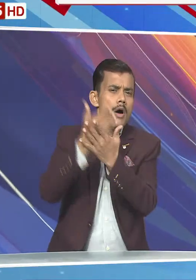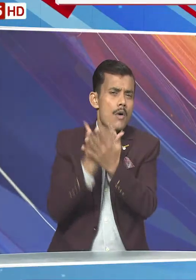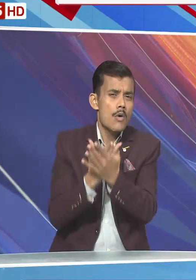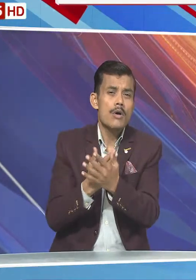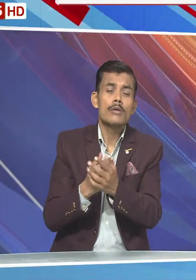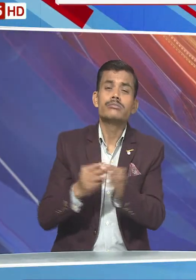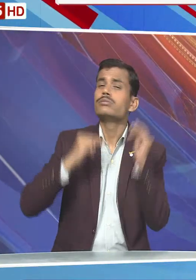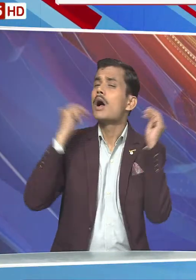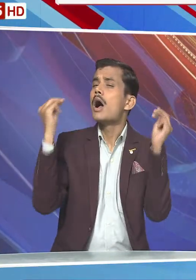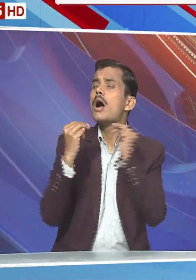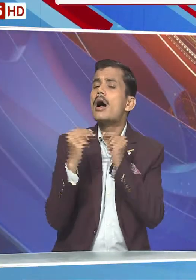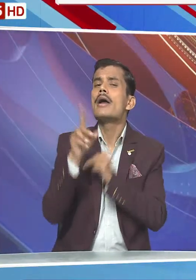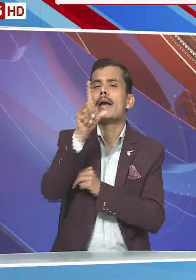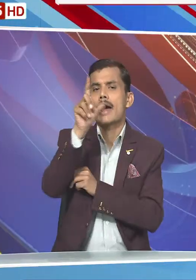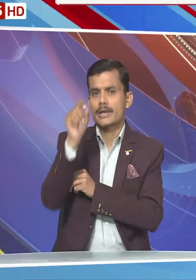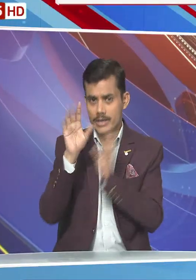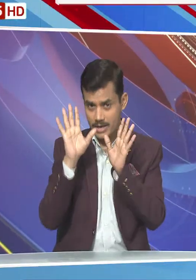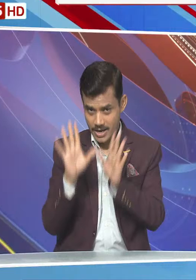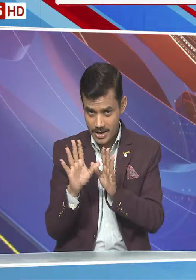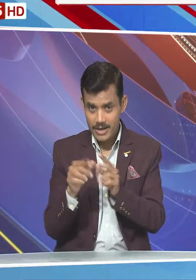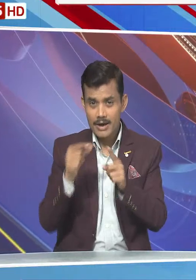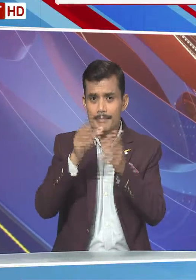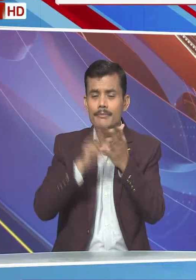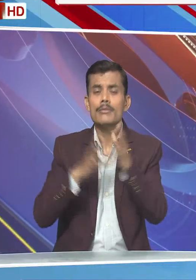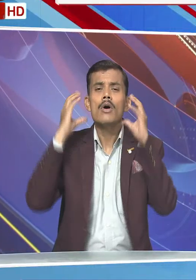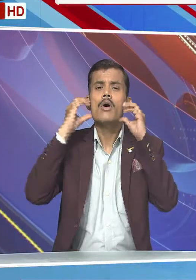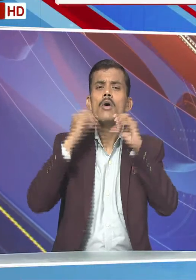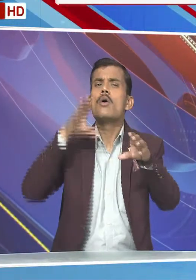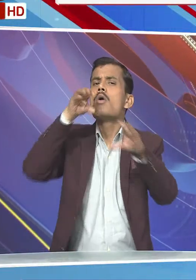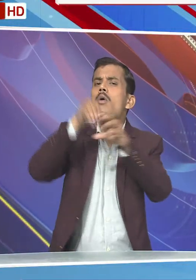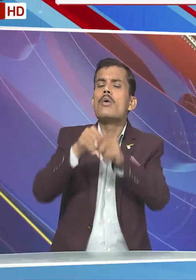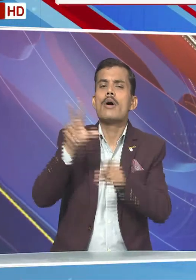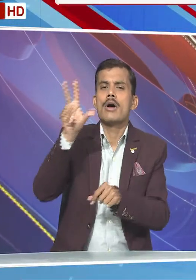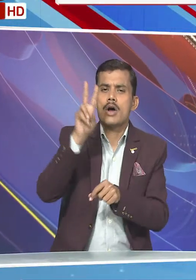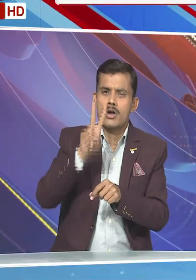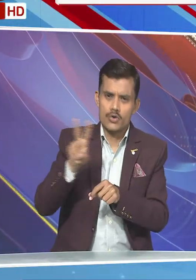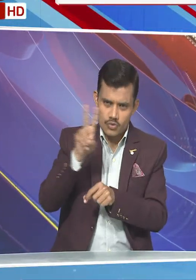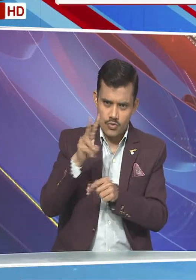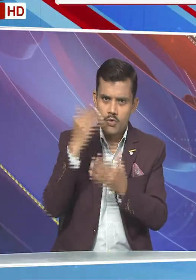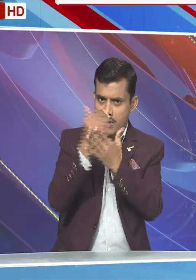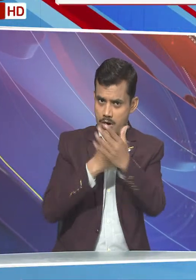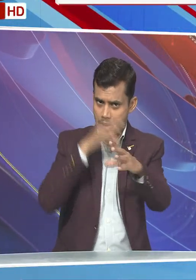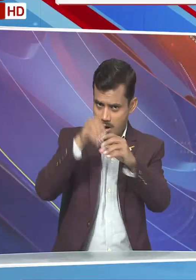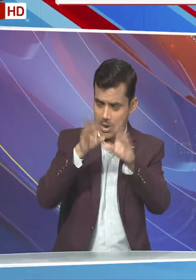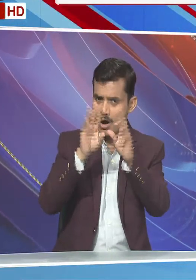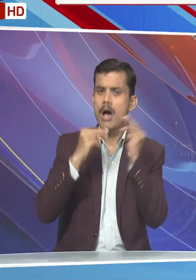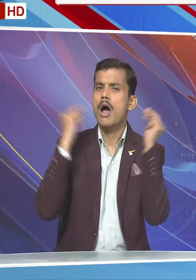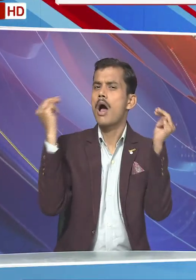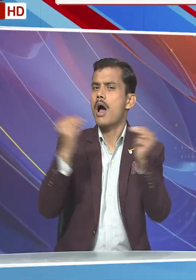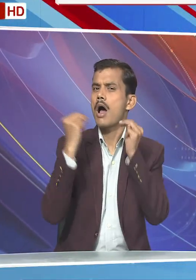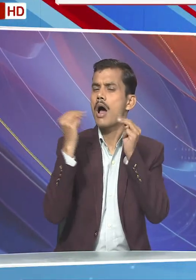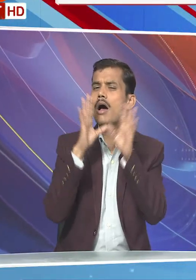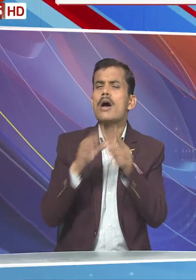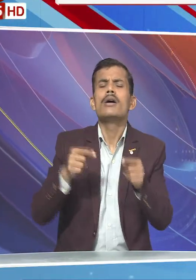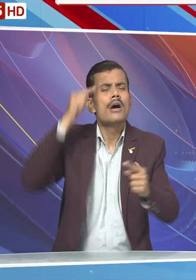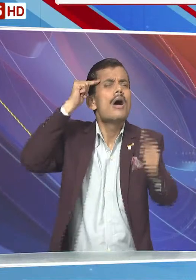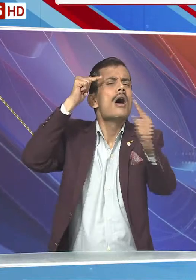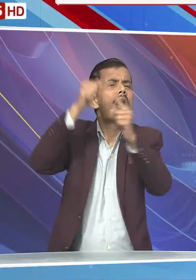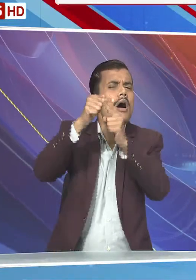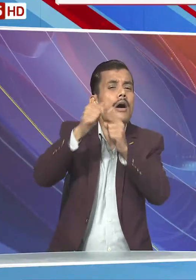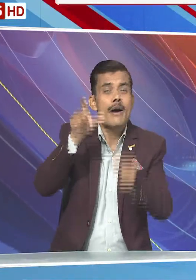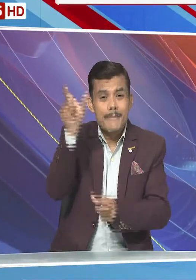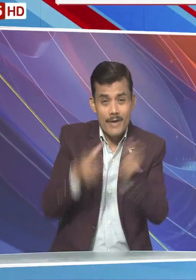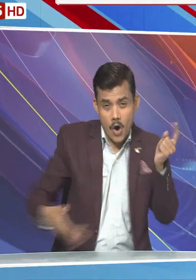सत्र आयोजित होंगे। पीएम मोदी 2 सत्रों में हिस्सा लेंगे। ये आयोजन पीएम मोदी के सबका साथ,